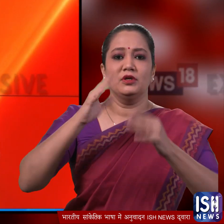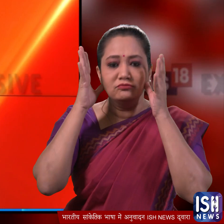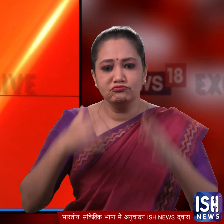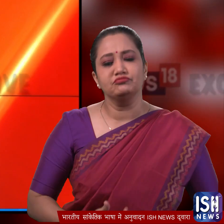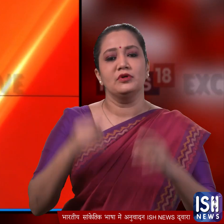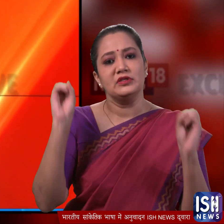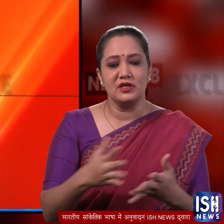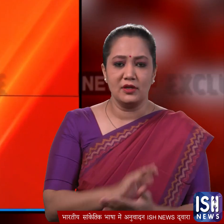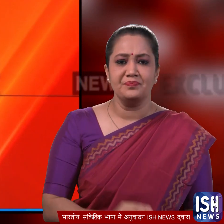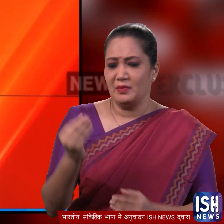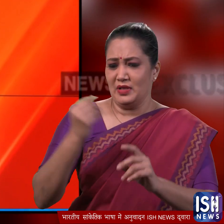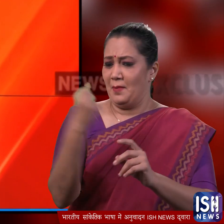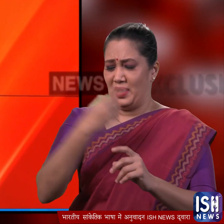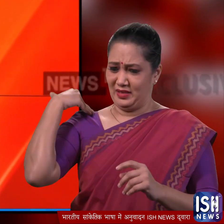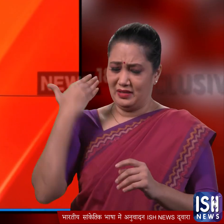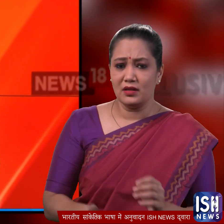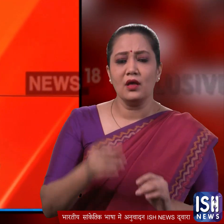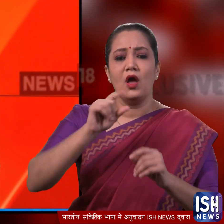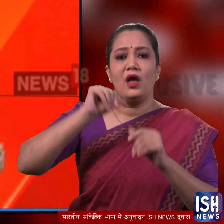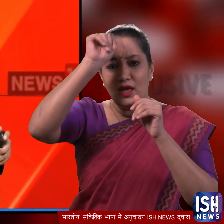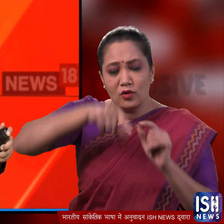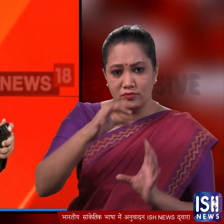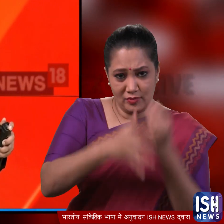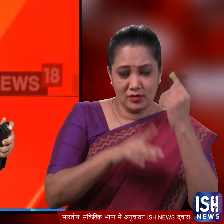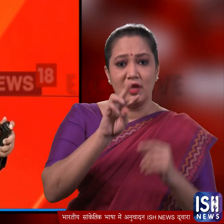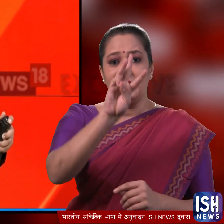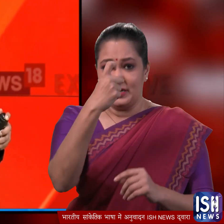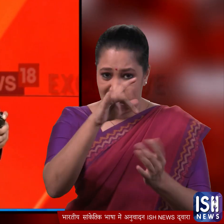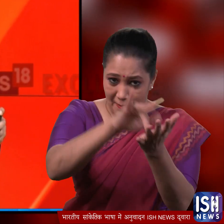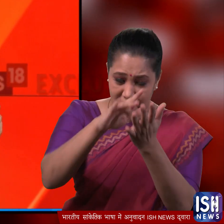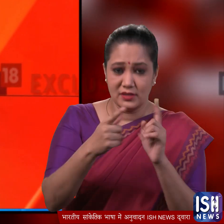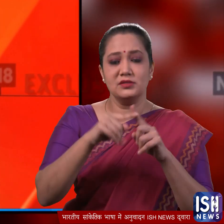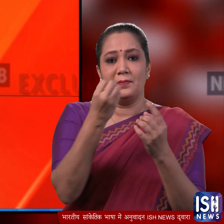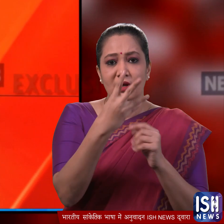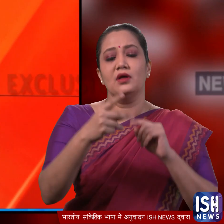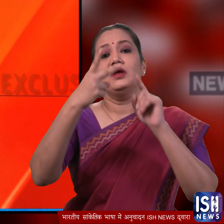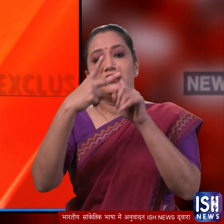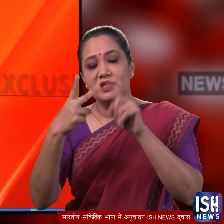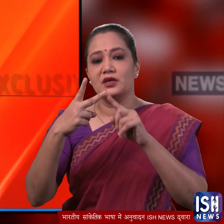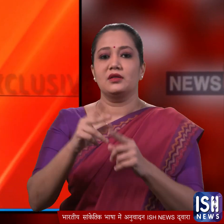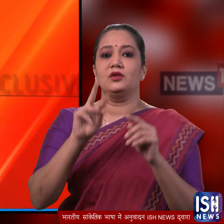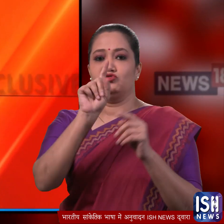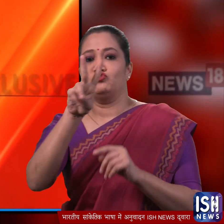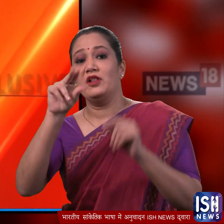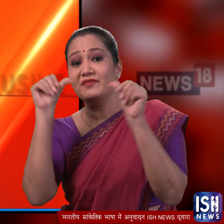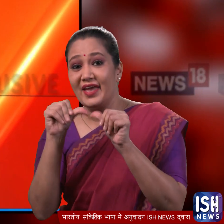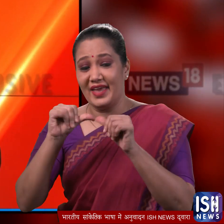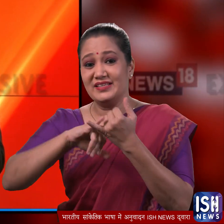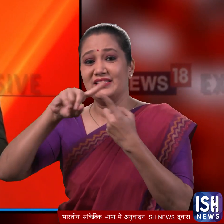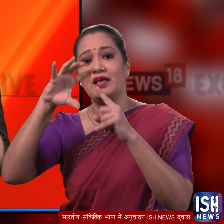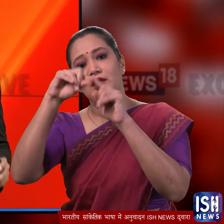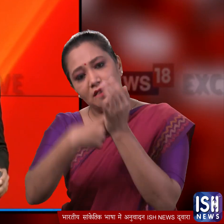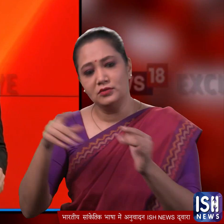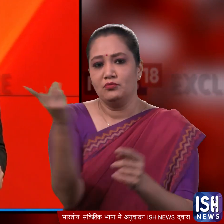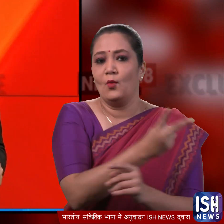थी। लेकिन इस महीने कुछ हिंदूवादी संगठनों से जुड़े लोगों ने पहले गुरुग्राम के सेक्टर 47 में नमाज पढ़ने पर बवाल किया और अब